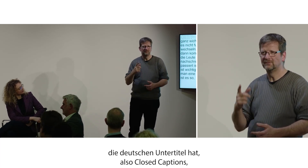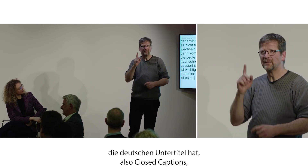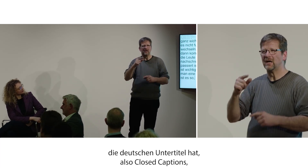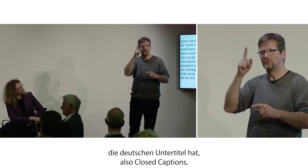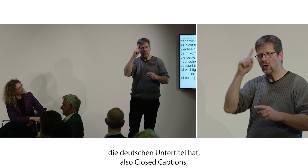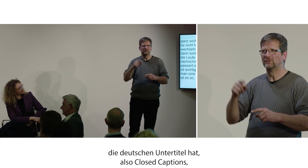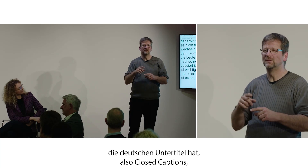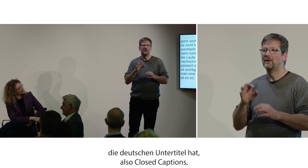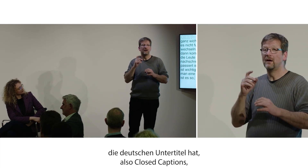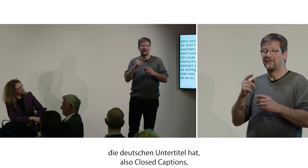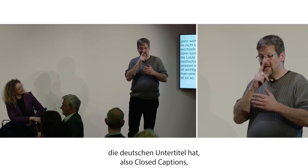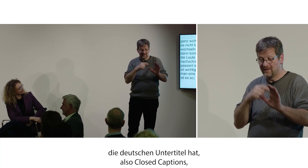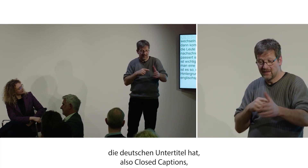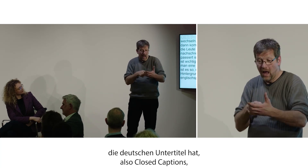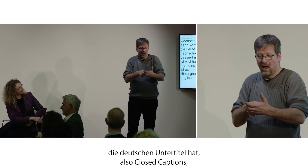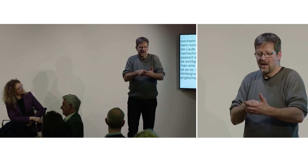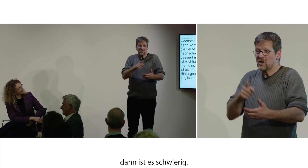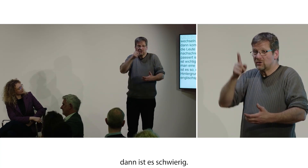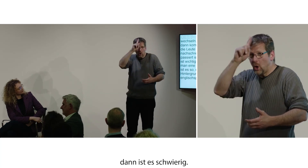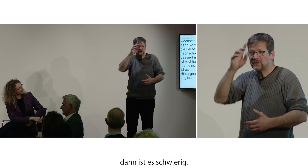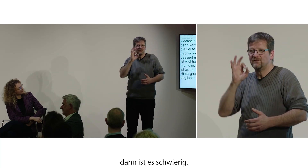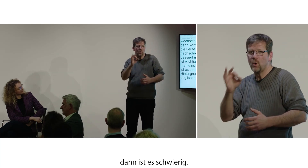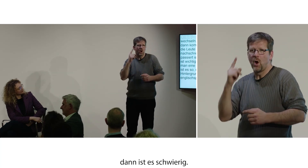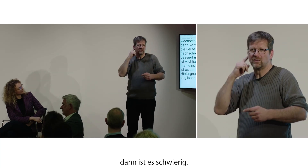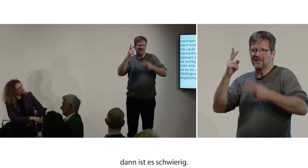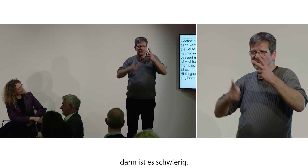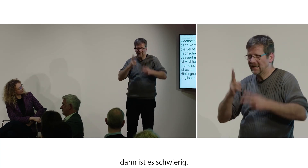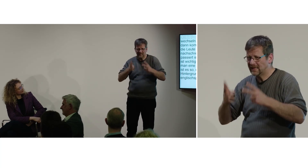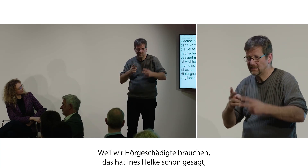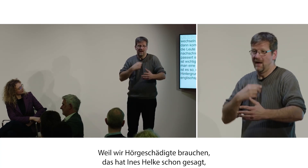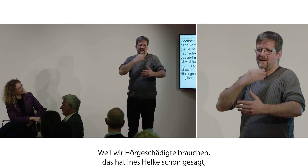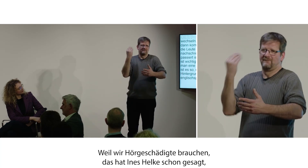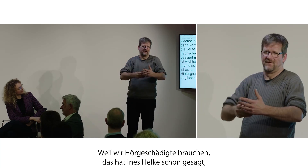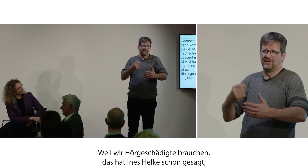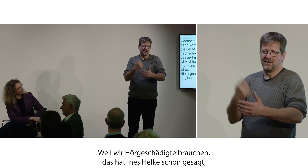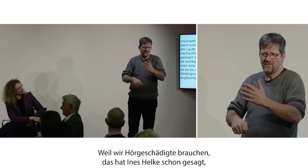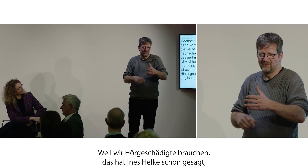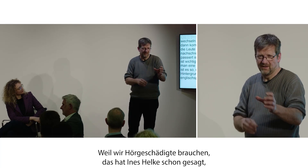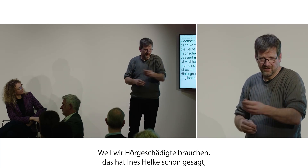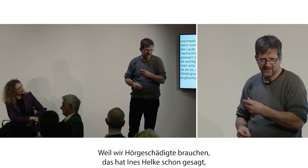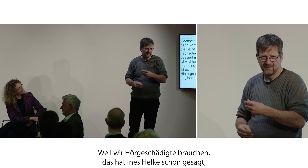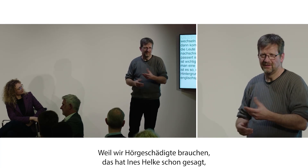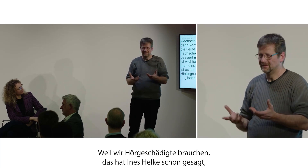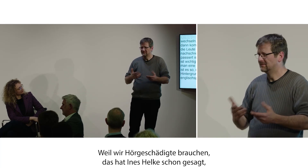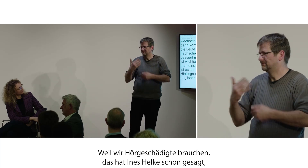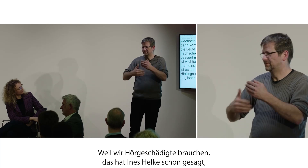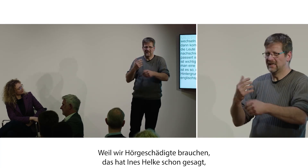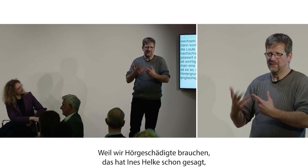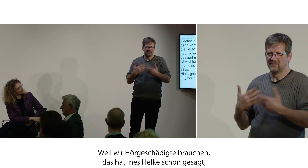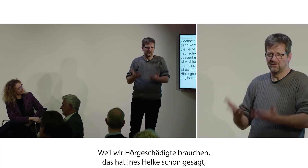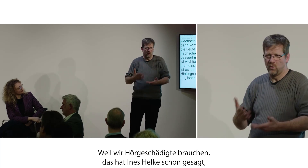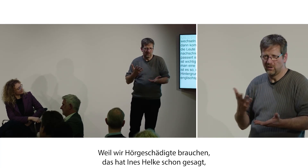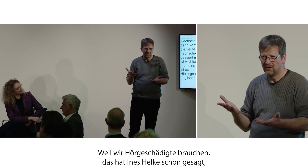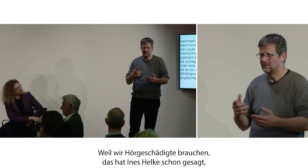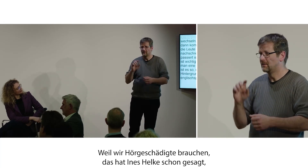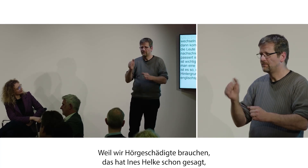Untertitel hat, also die ja in CC sind, also Close Caption, dann ist das schwierig. Und für Hörgeschädigte ist das nochmal was anderes, weil wir brauchen,